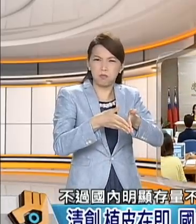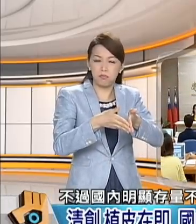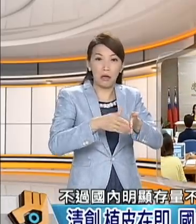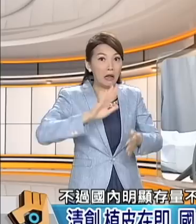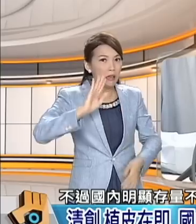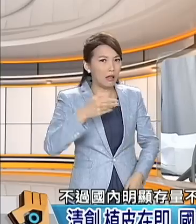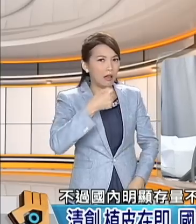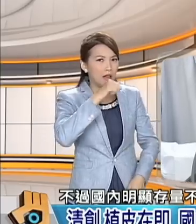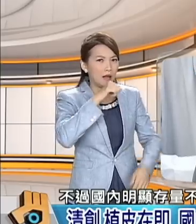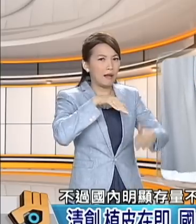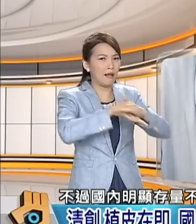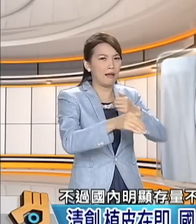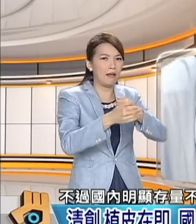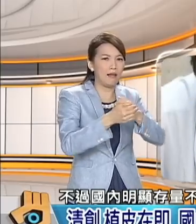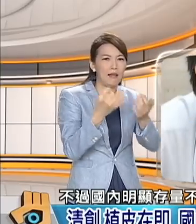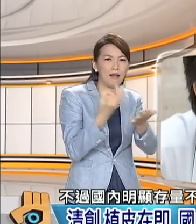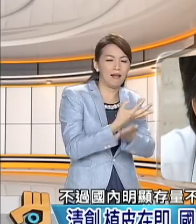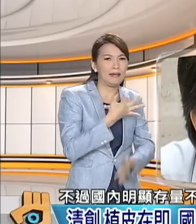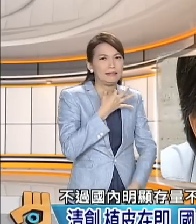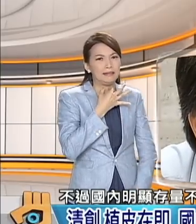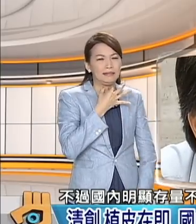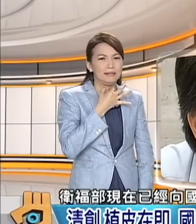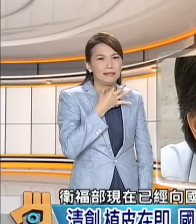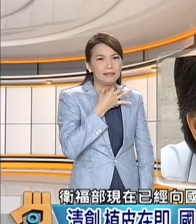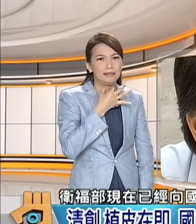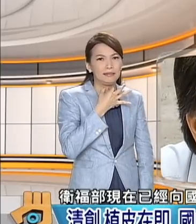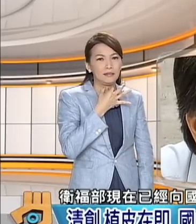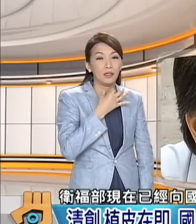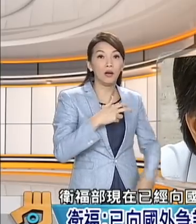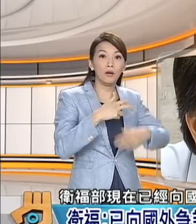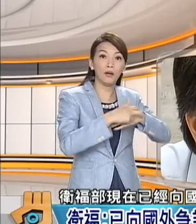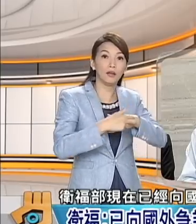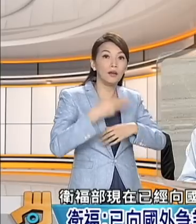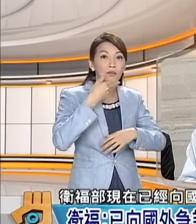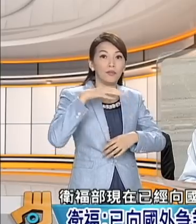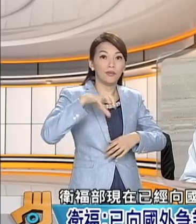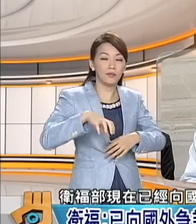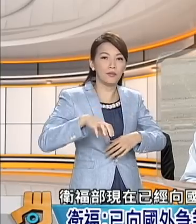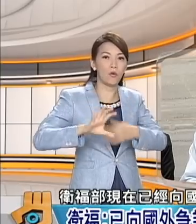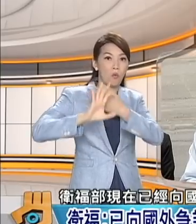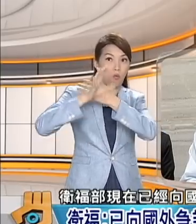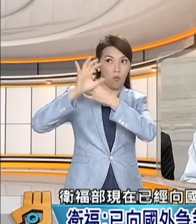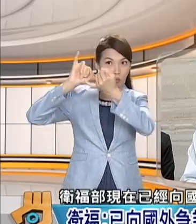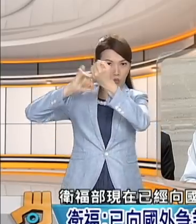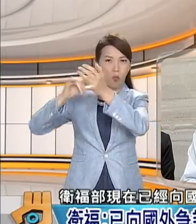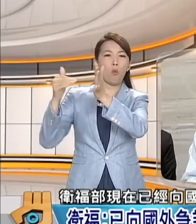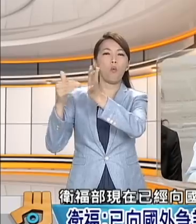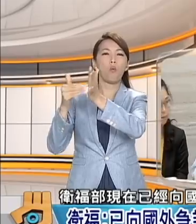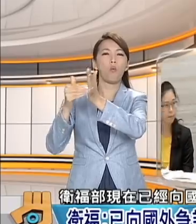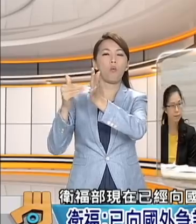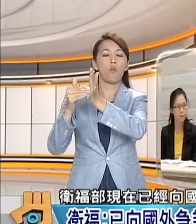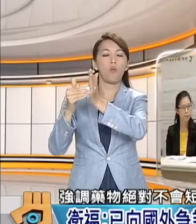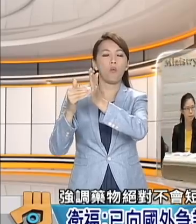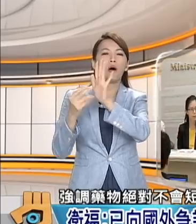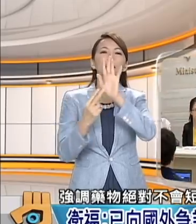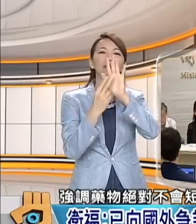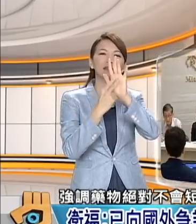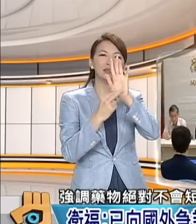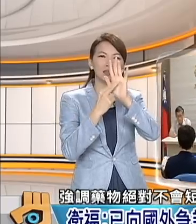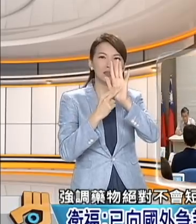存量不足，而卫福部现在已经向国外采购，强调药物